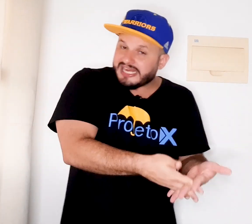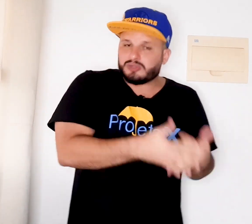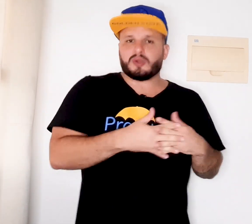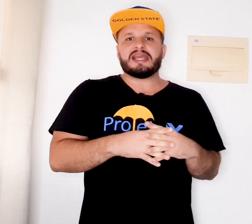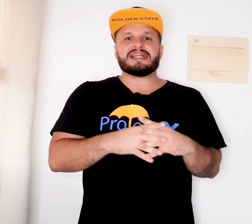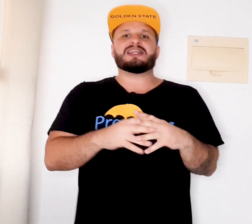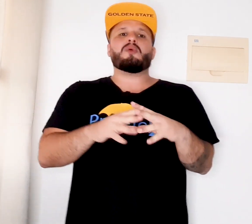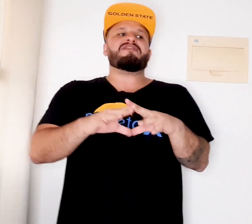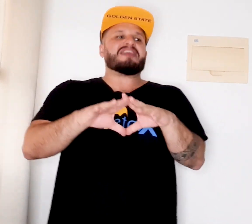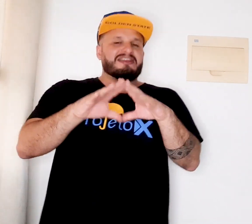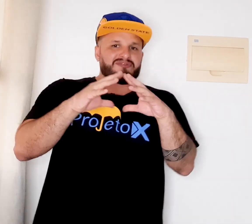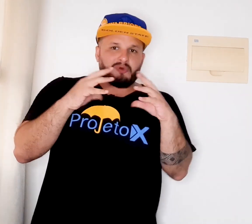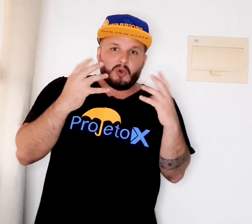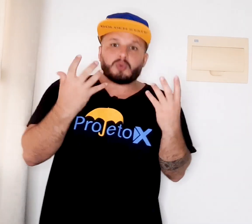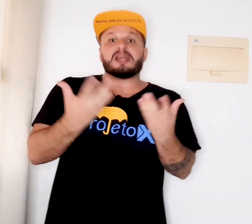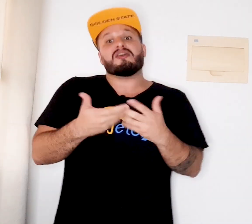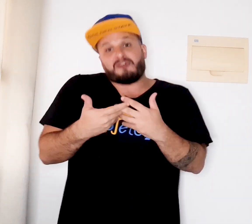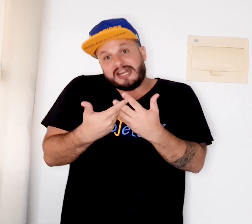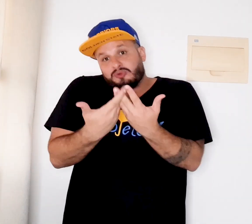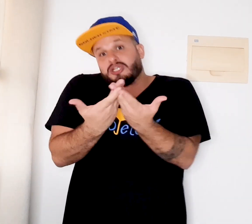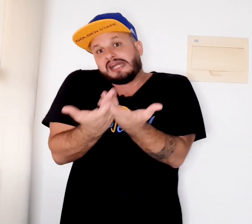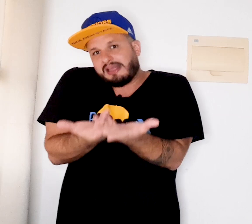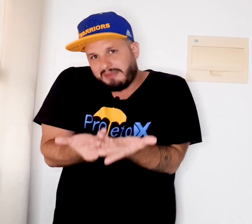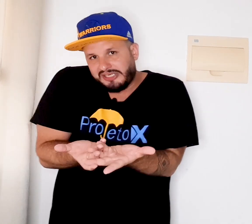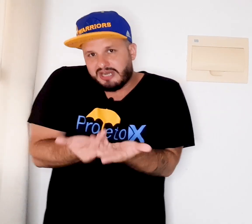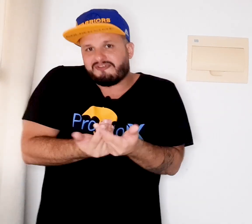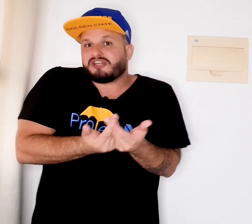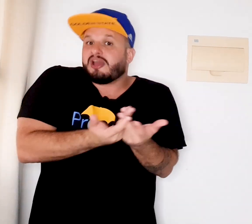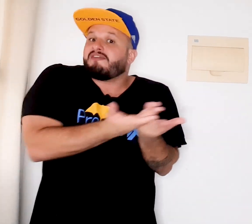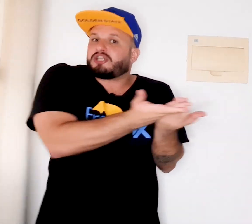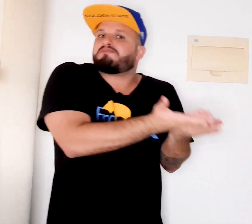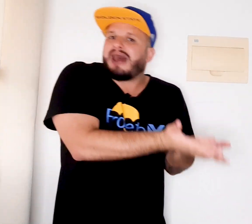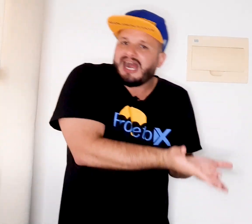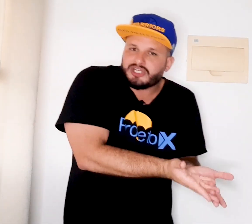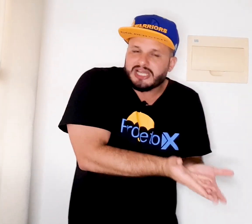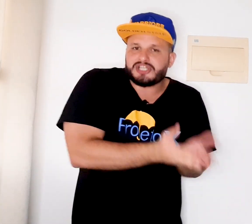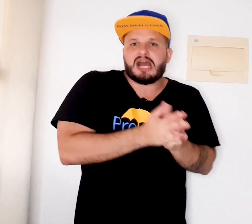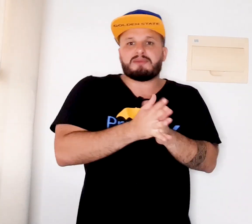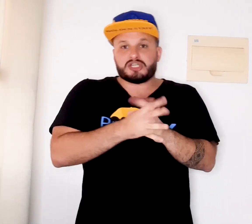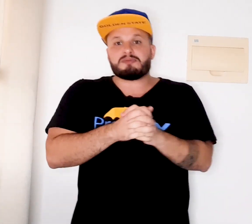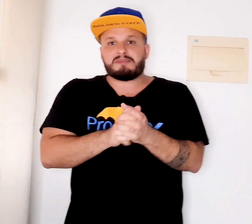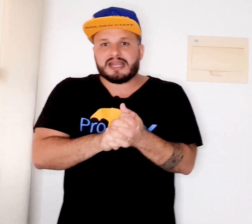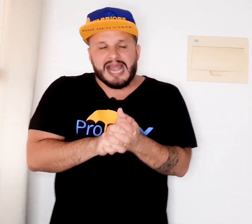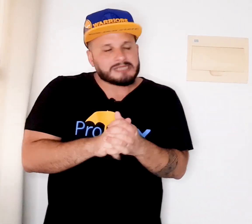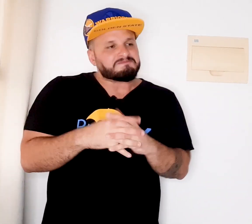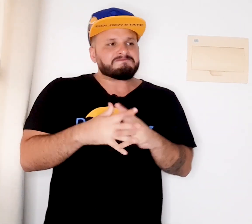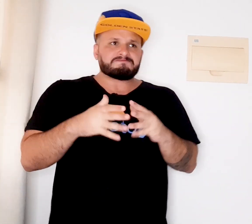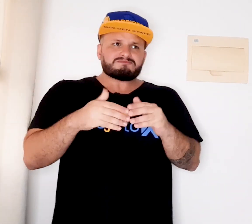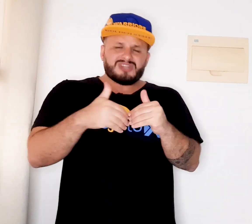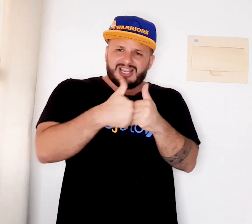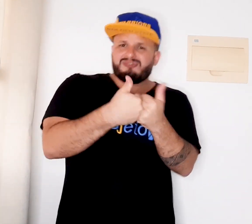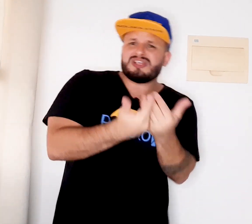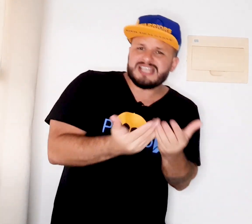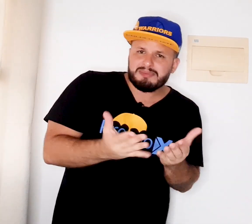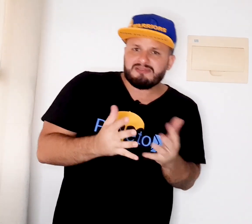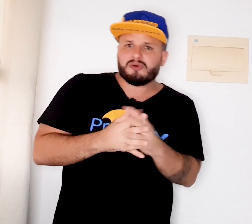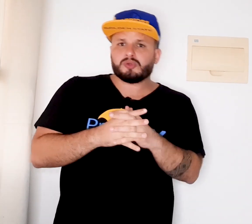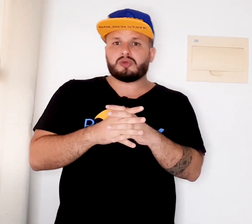eleito, então ele fica envolto, ele não foi eleito diretamente, ele fez parte da chapa de PPK, foi sempre envolto